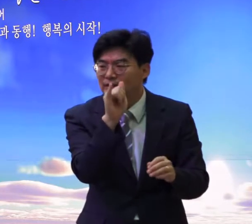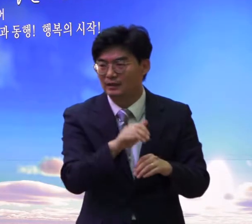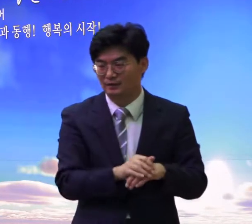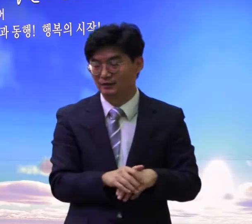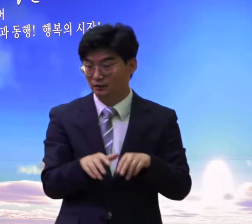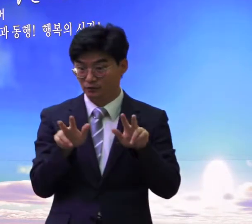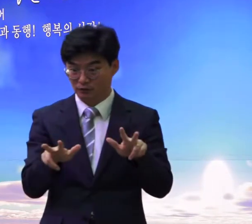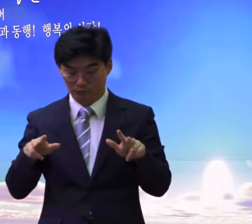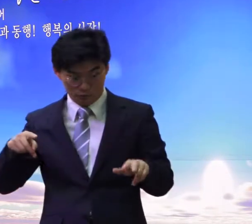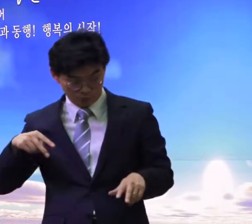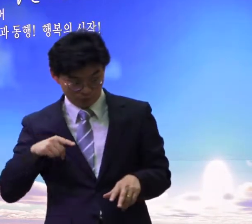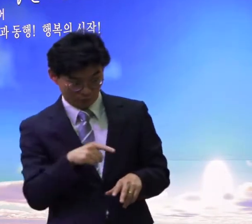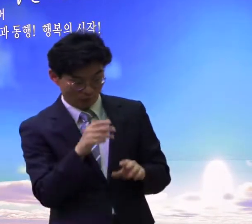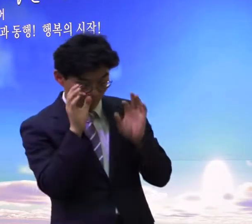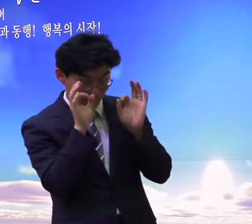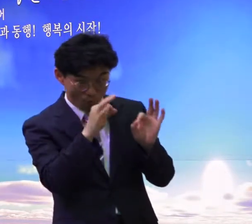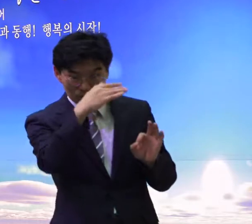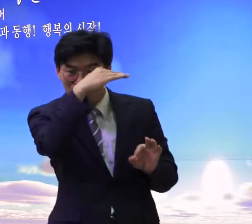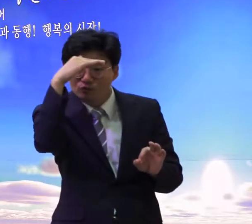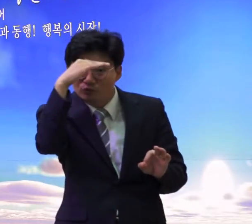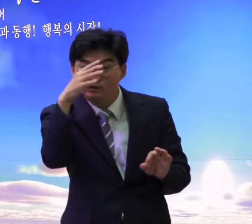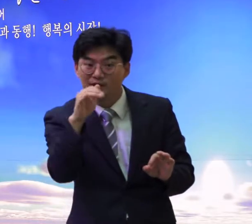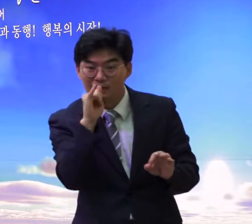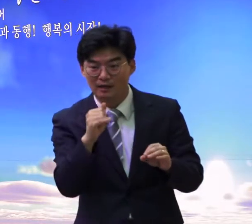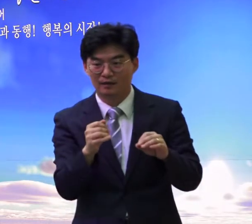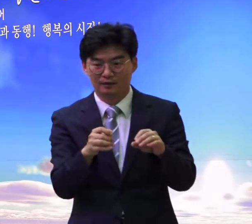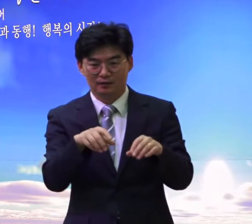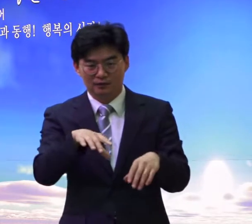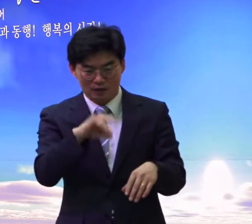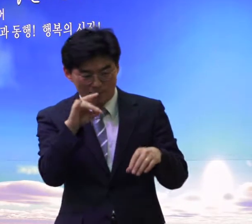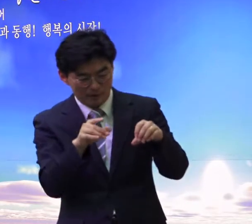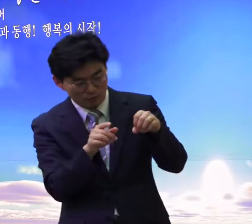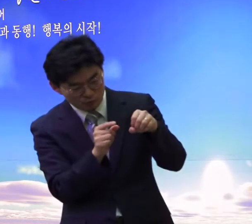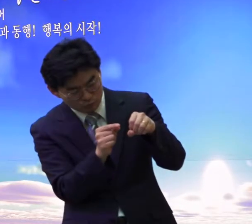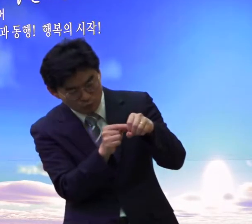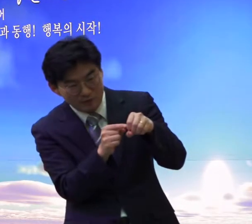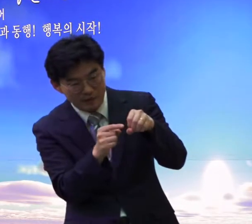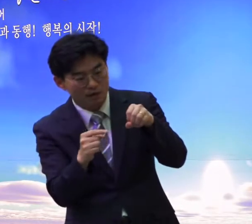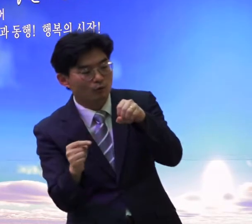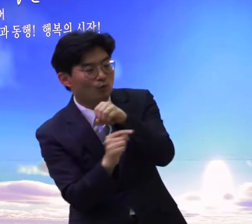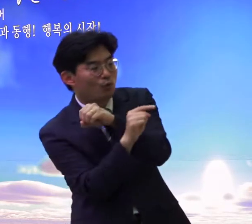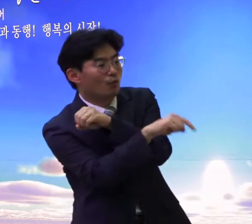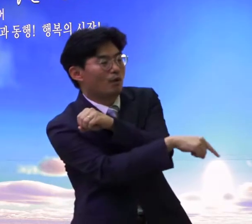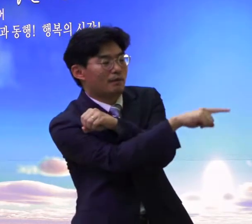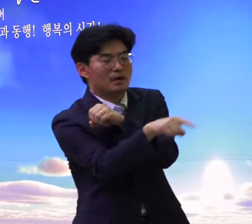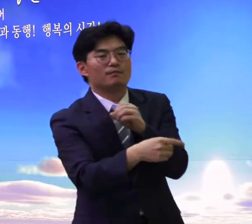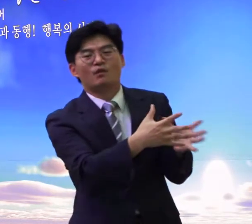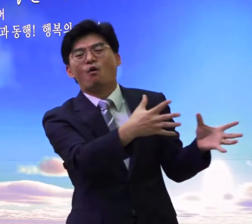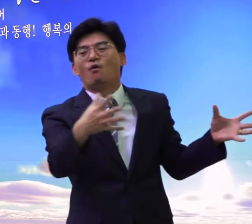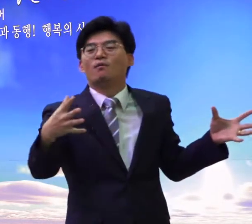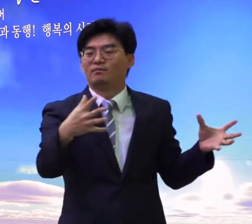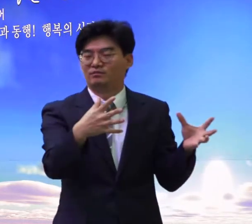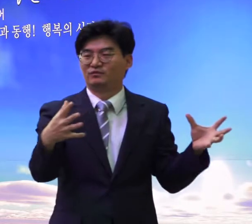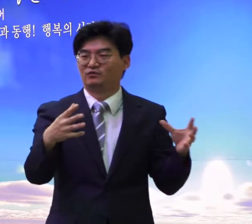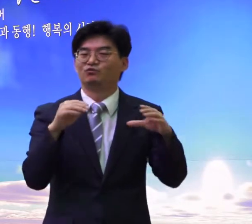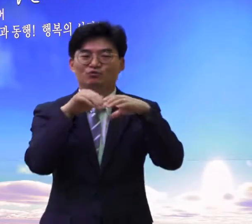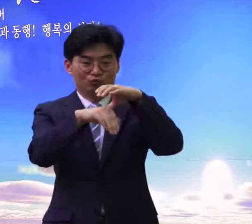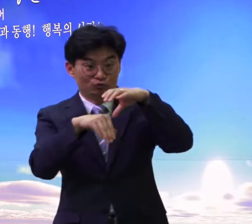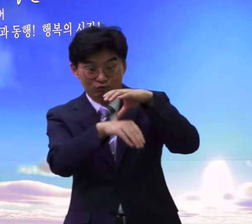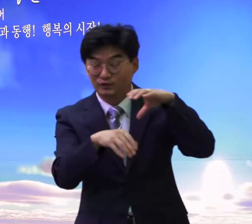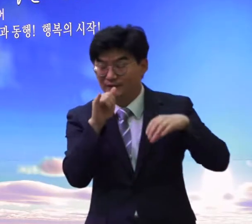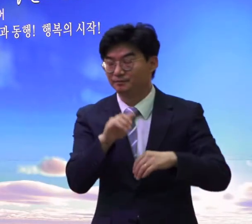속으로 넓고도 깊게 되어 있어가지고 한 600~700명 정도까지도 들어갈 수 있는 그런 굴이 있다고 합니다.